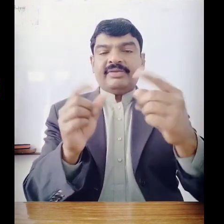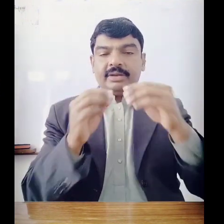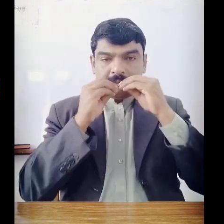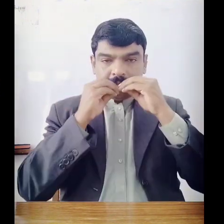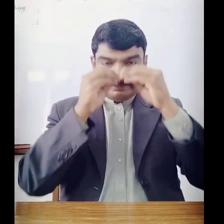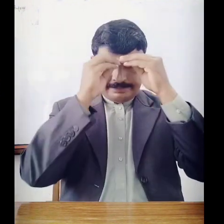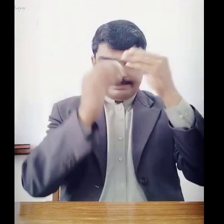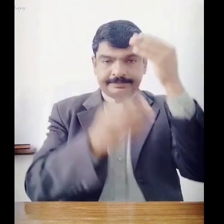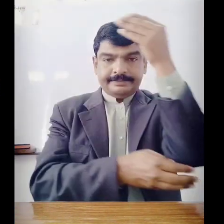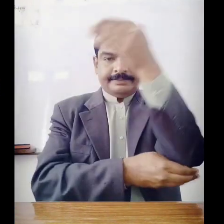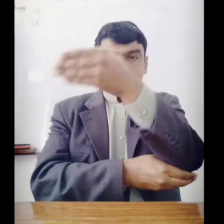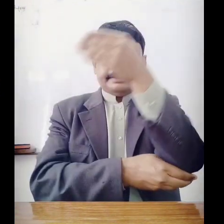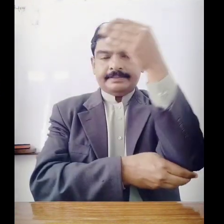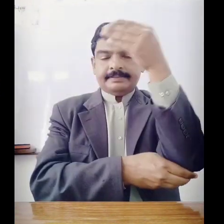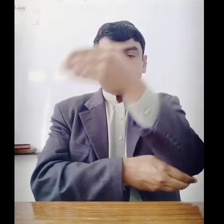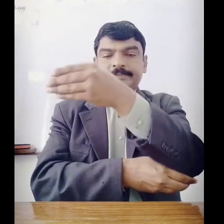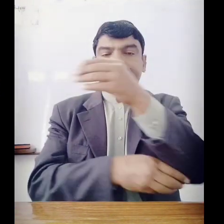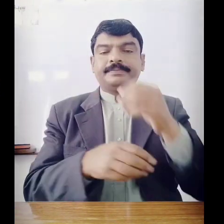रबियुल अव्वल।